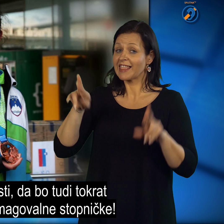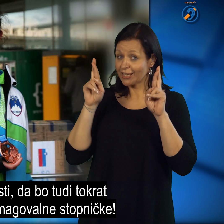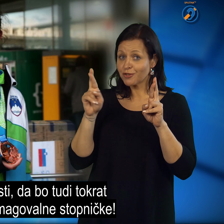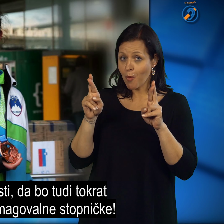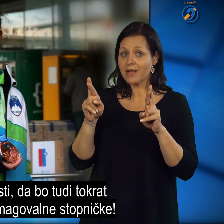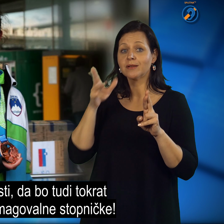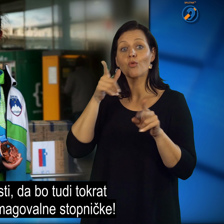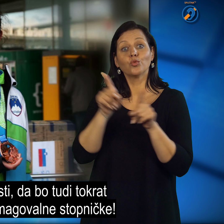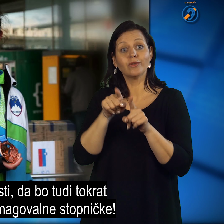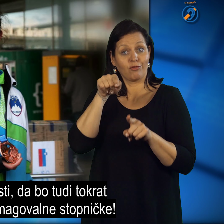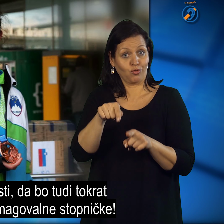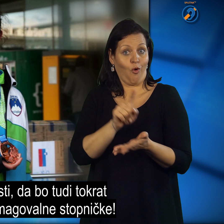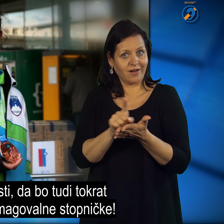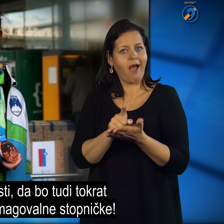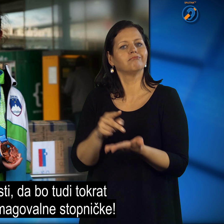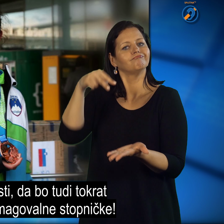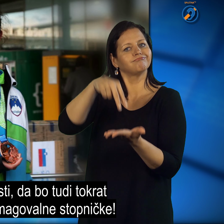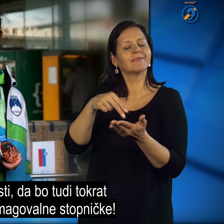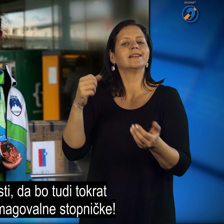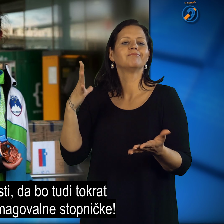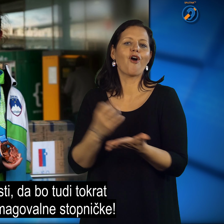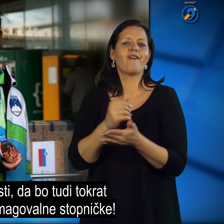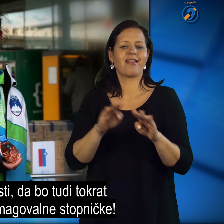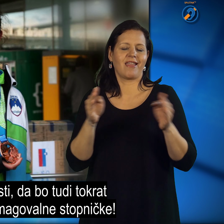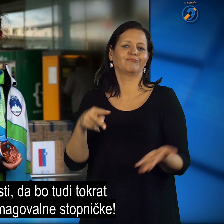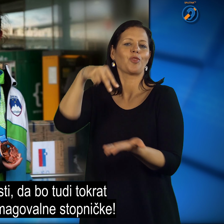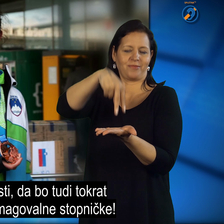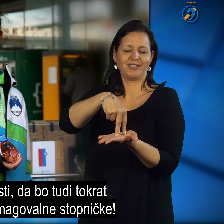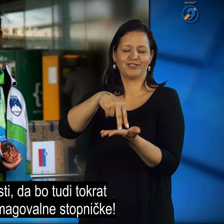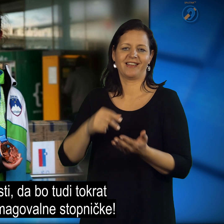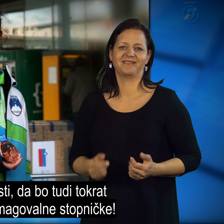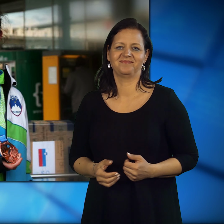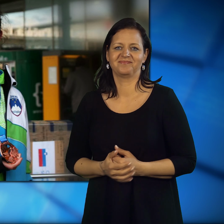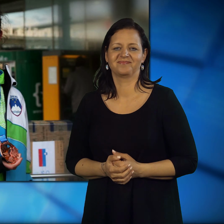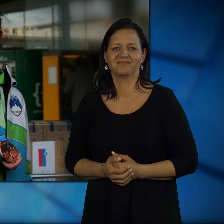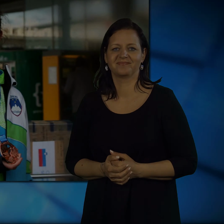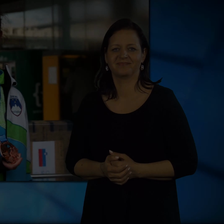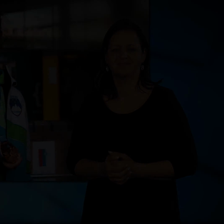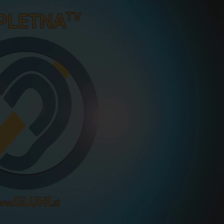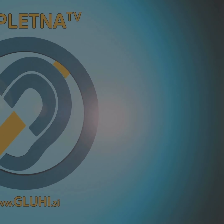Držimo pesti, da bo tudi tokrat stopila na zmagovalne stopničke.